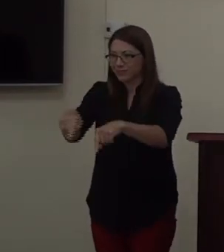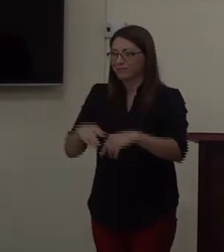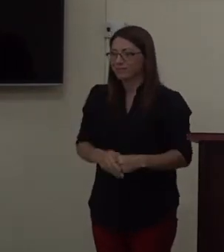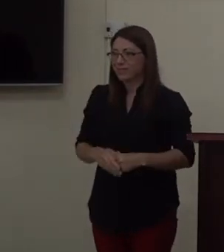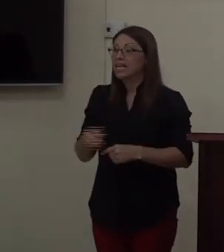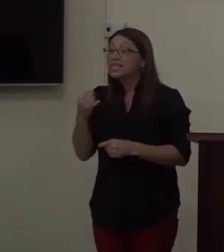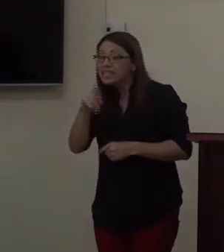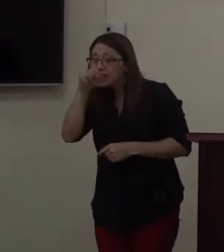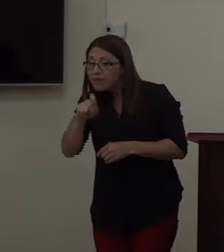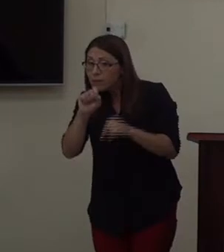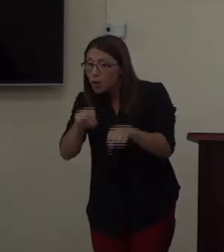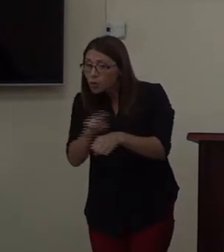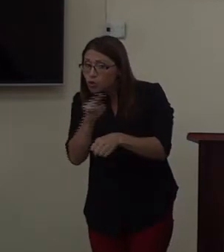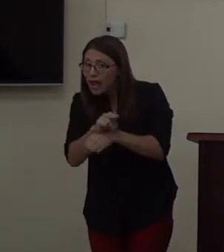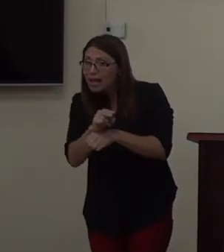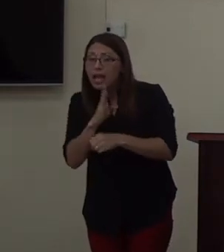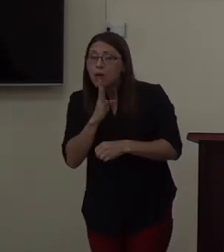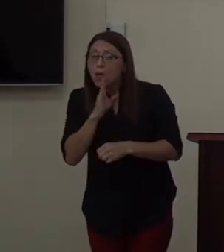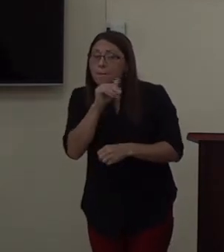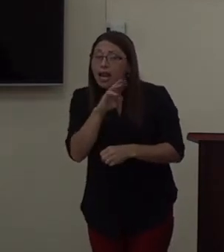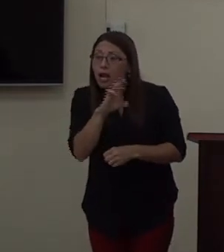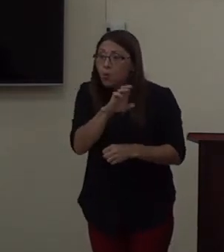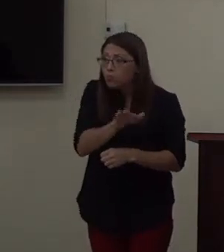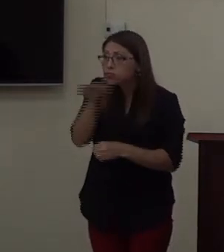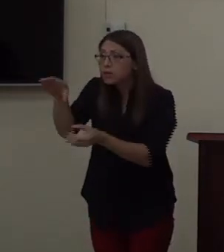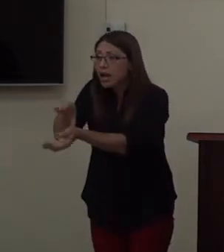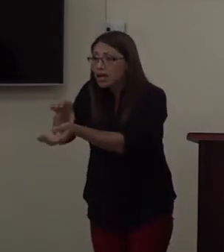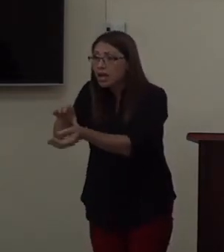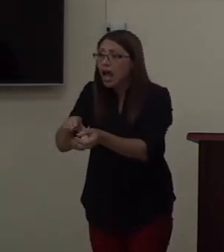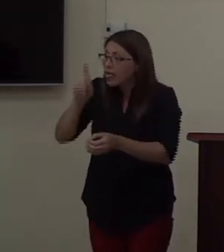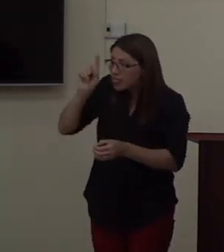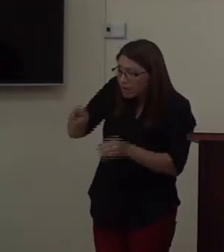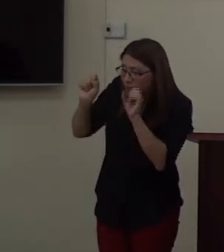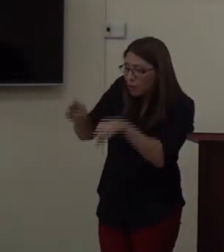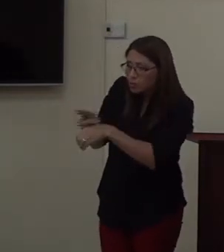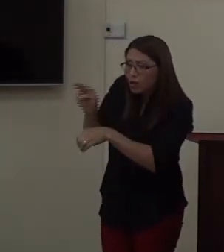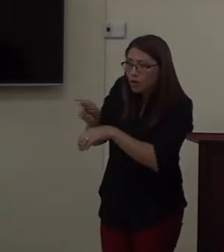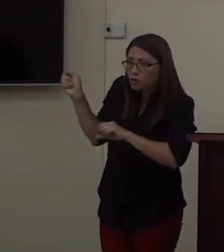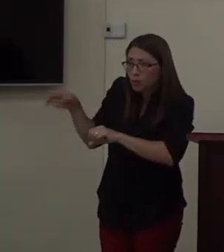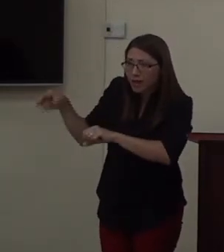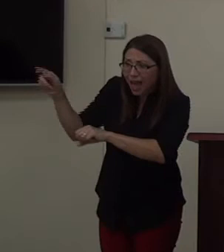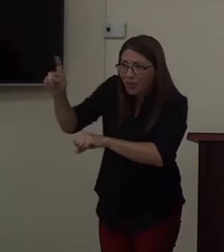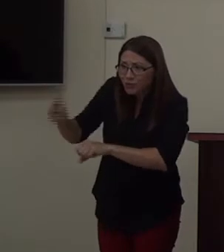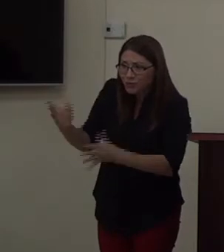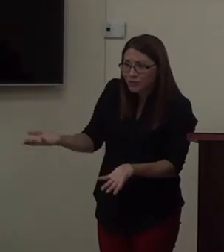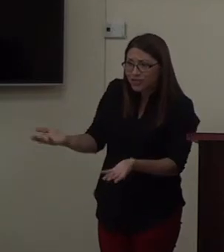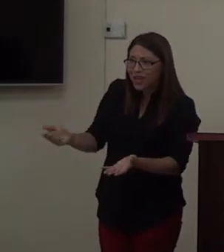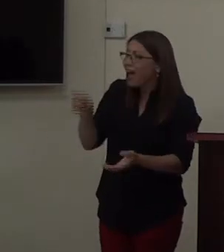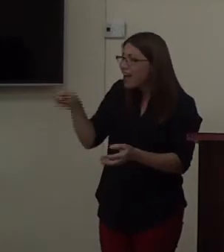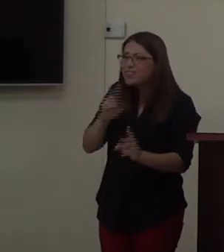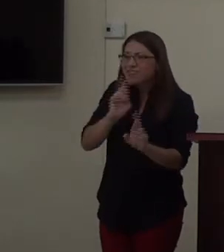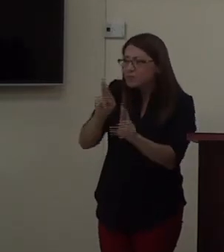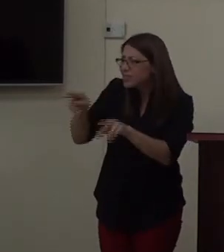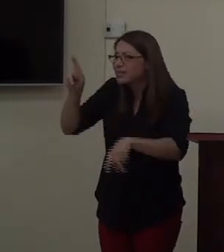Deberían poder usar el maleco en la clínica, si deberían poder usar el maleco en los supermercados. Y entonces, aquí pues las respuestas son muy,